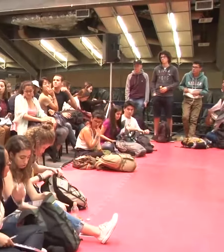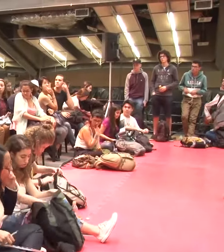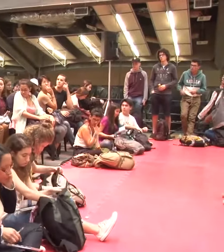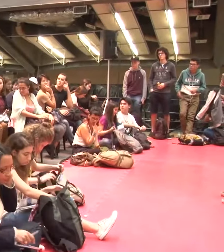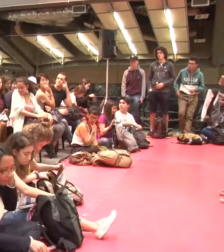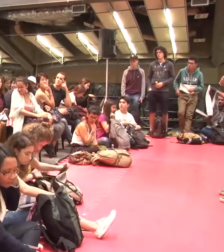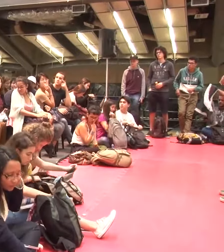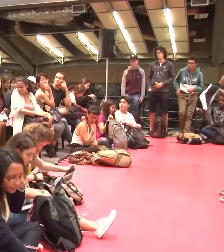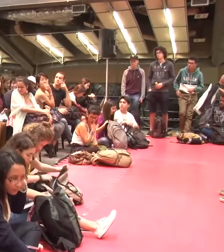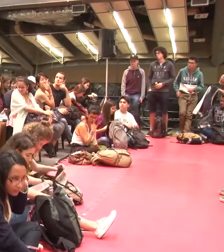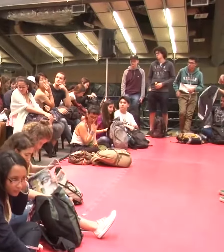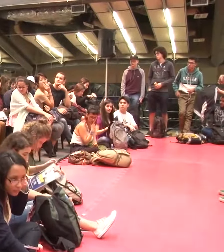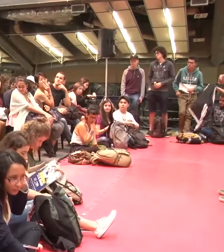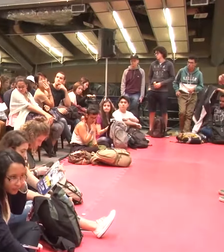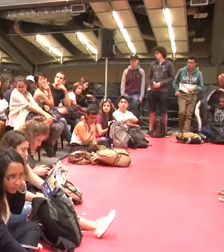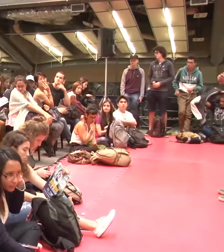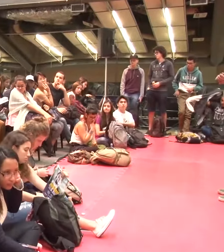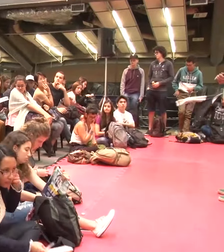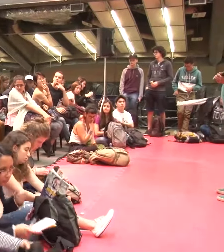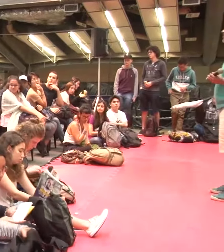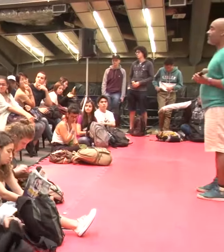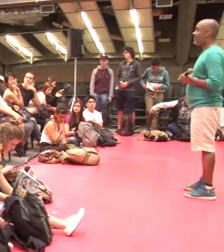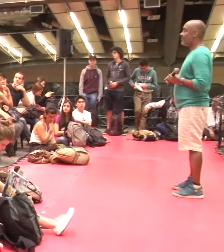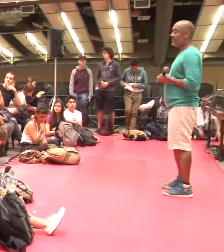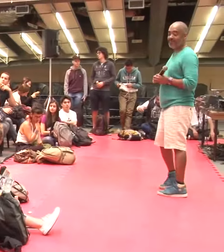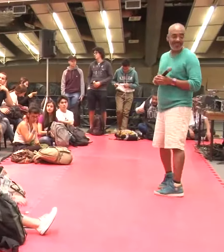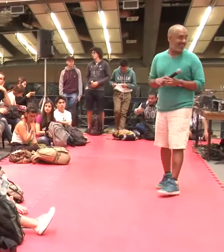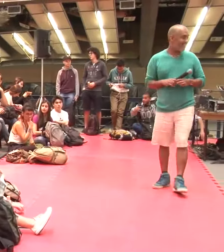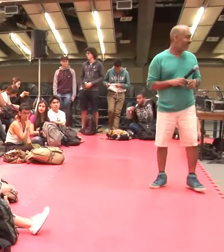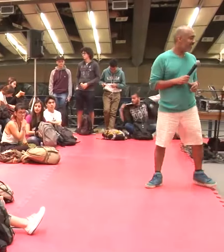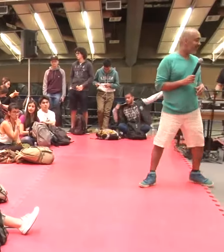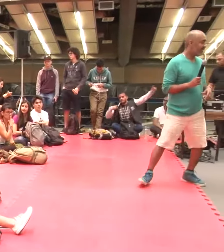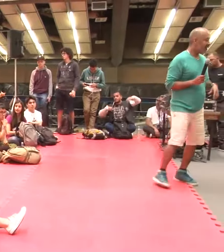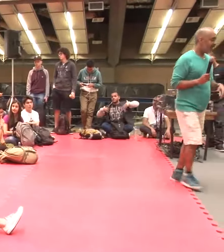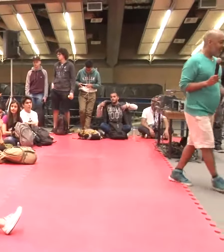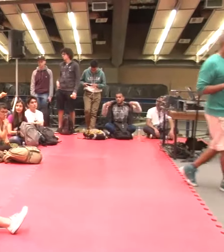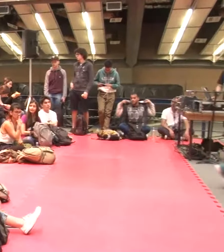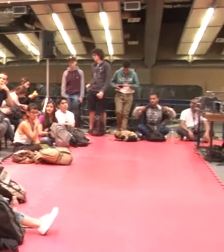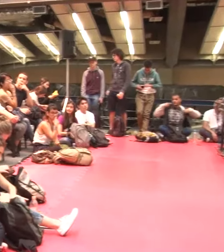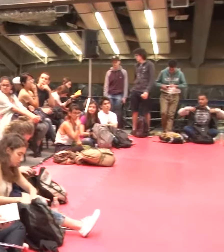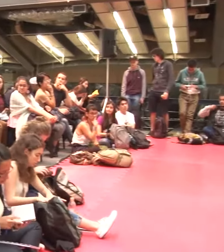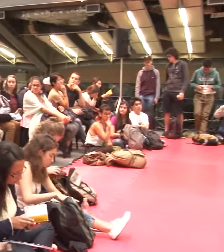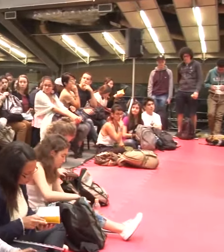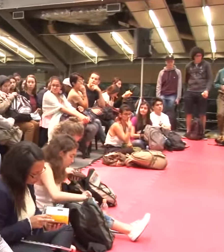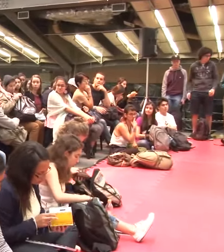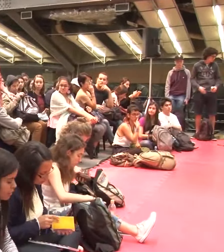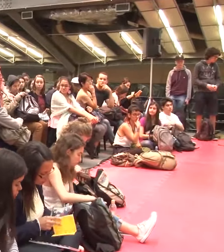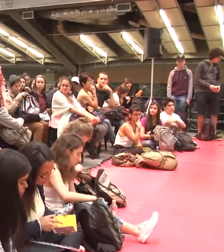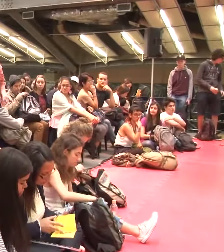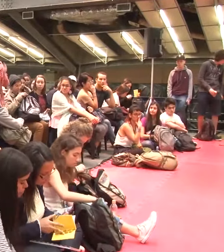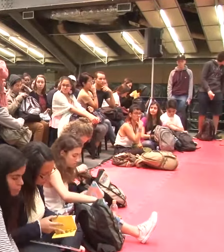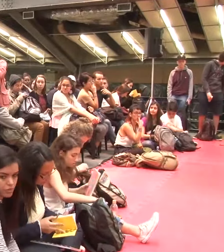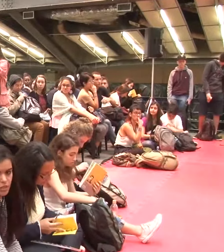obras, o que está faltando ainda vai chegar na próxima compra. Então frequentem, façam cadastro. Mais uma vez agradeço o